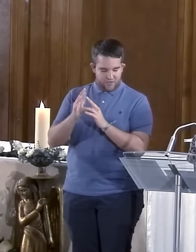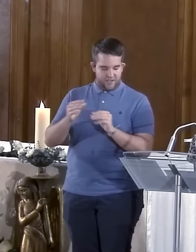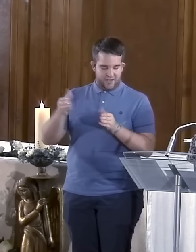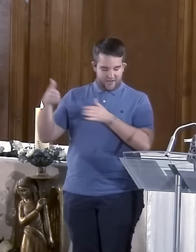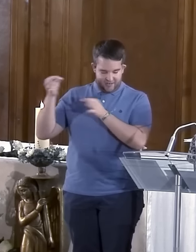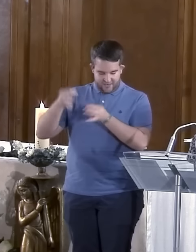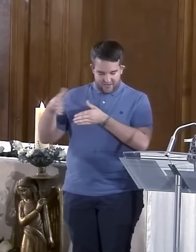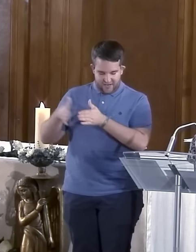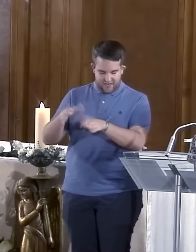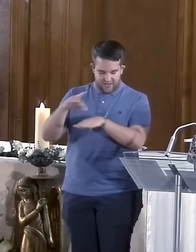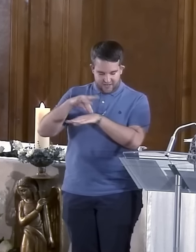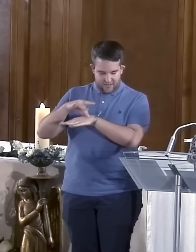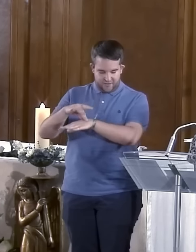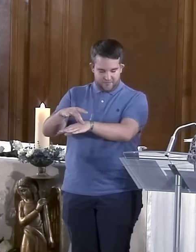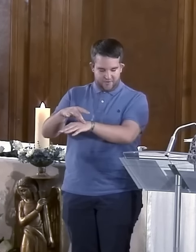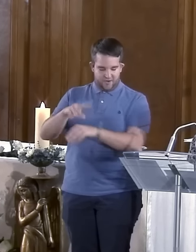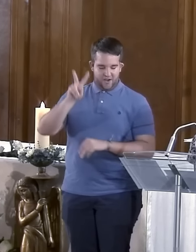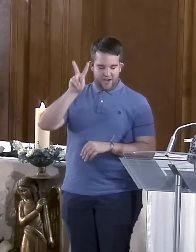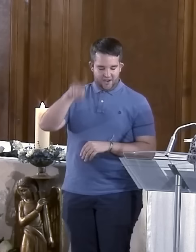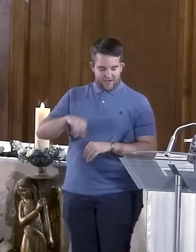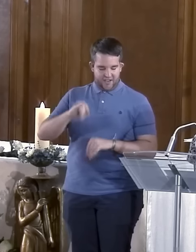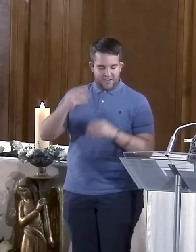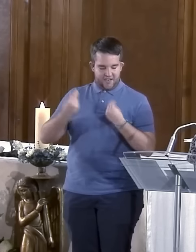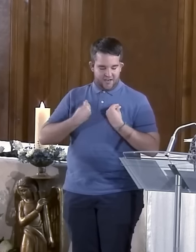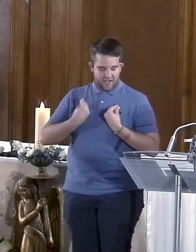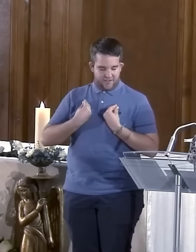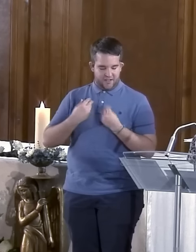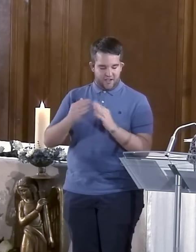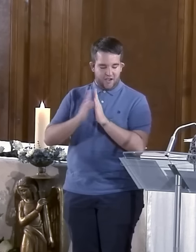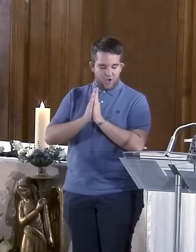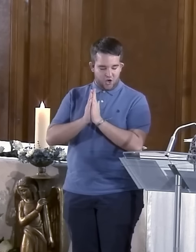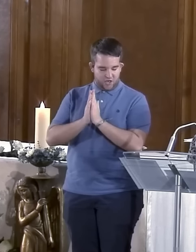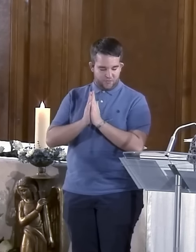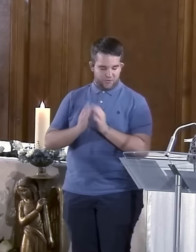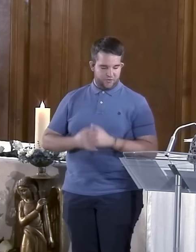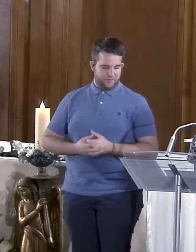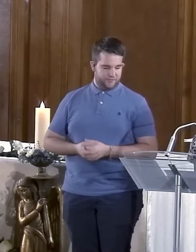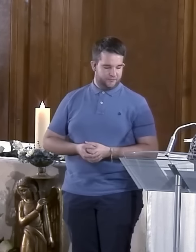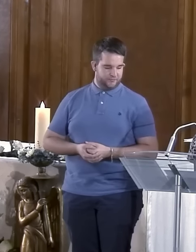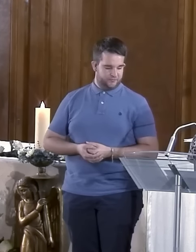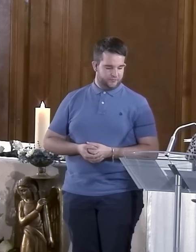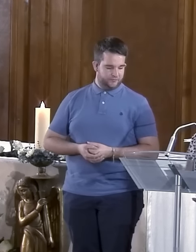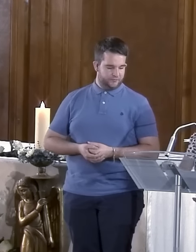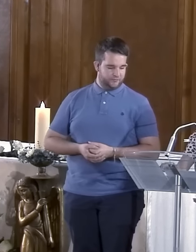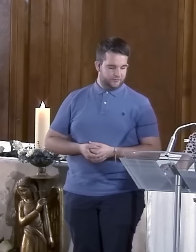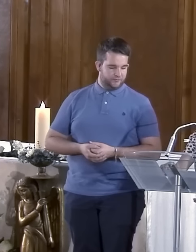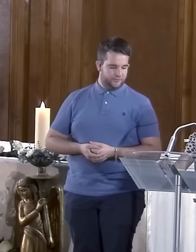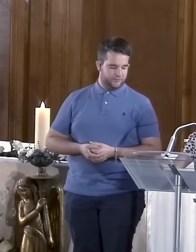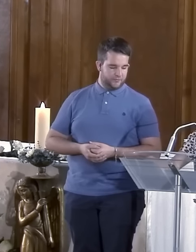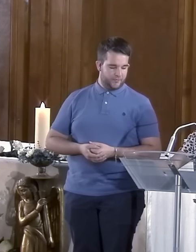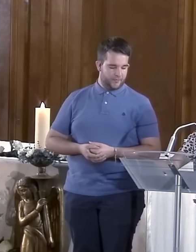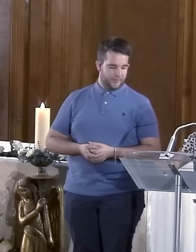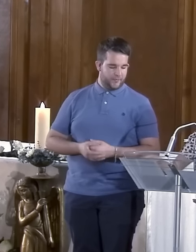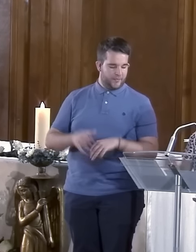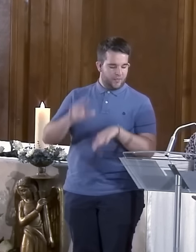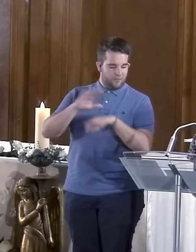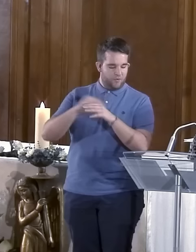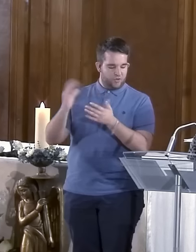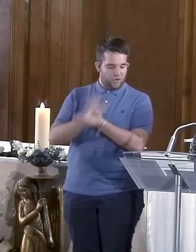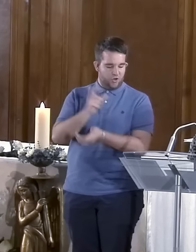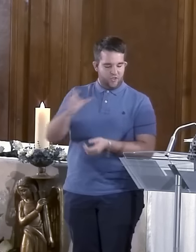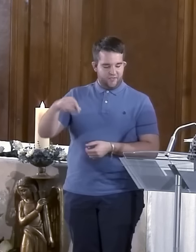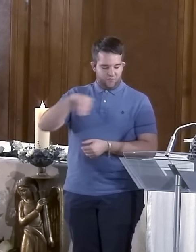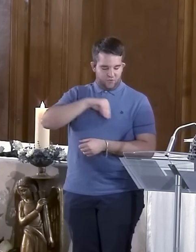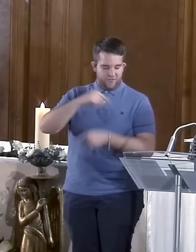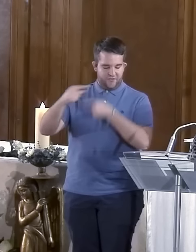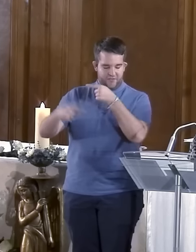Jesús, que es el camino, la verdad y la vida. Oremos. Escúchanos, Señor. Por todos